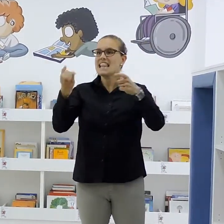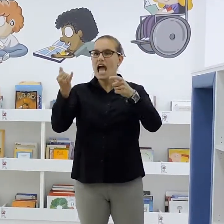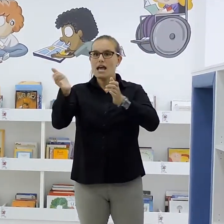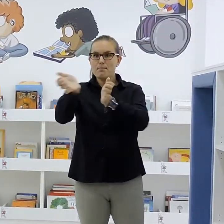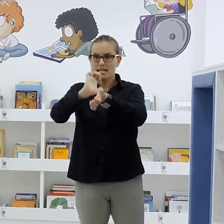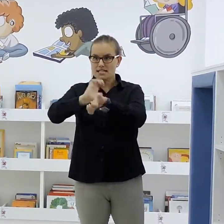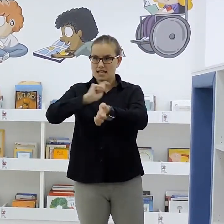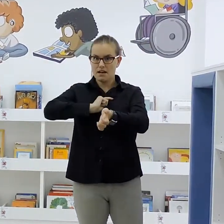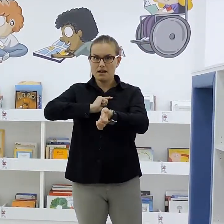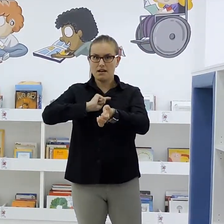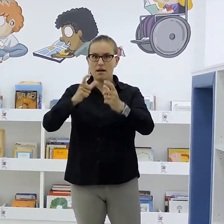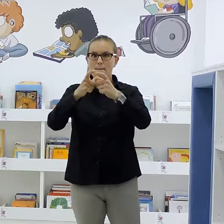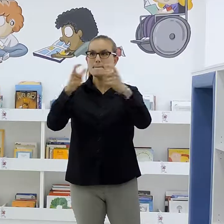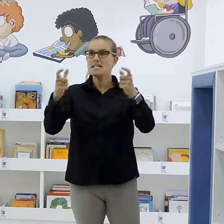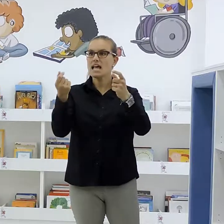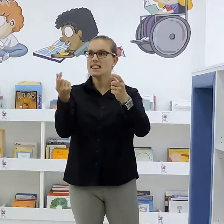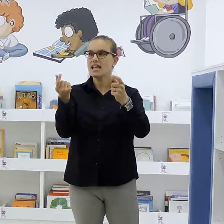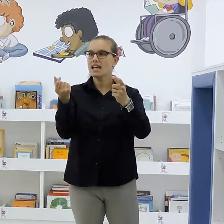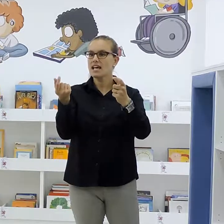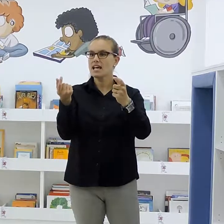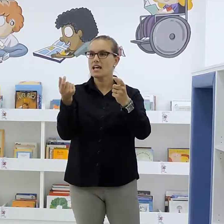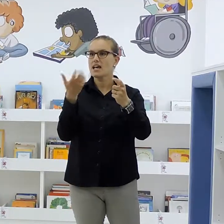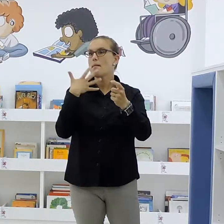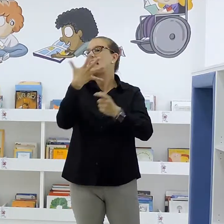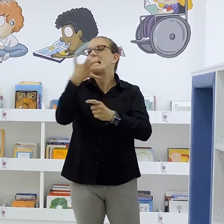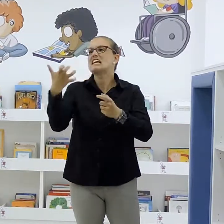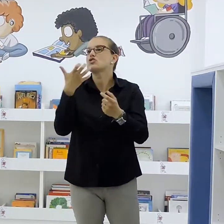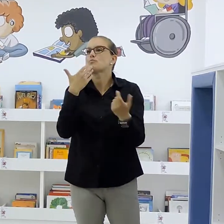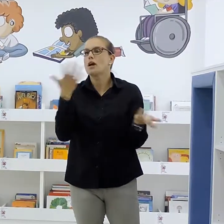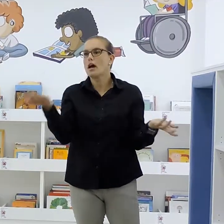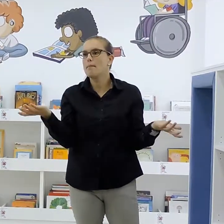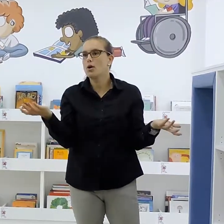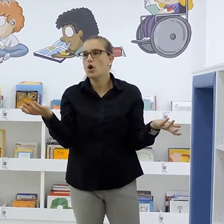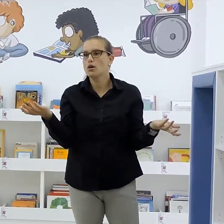momentito? ¡Uy! ¡Basta, basta, basta! Un billete de 500 euros